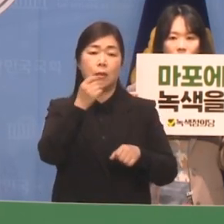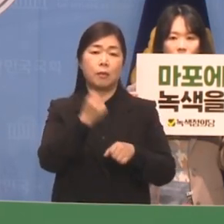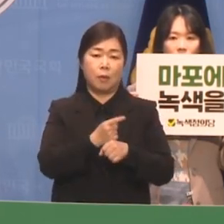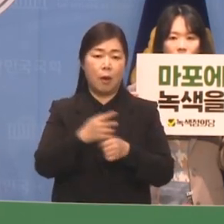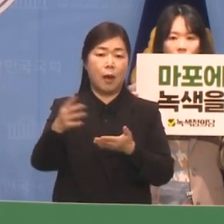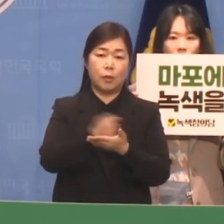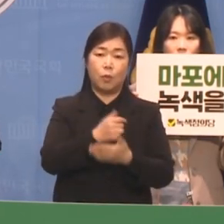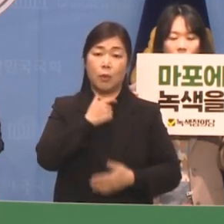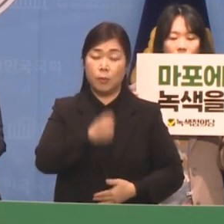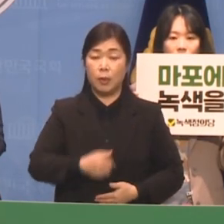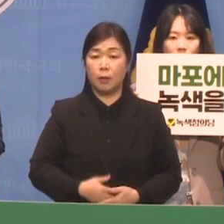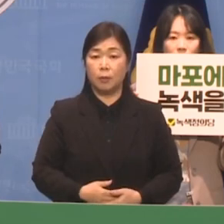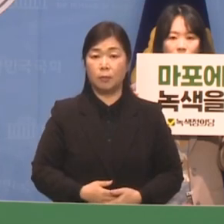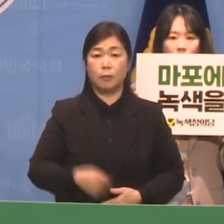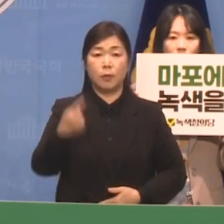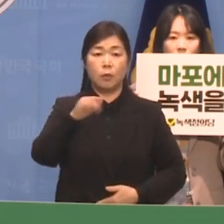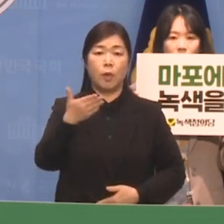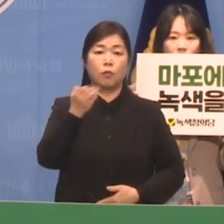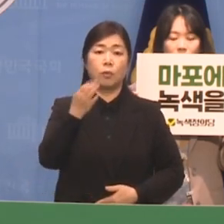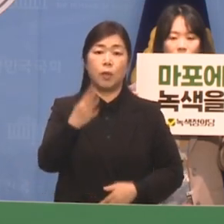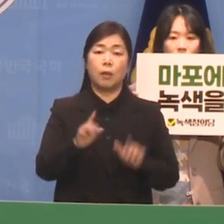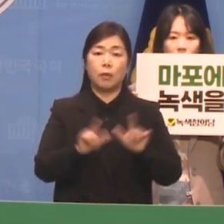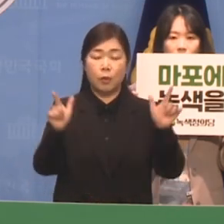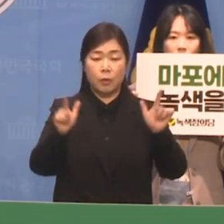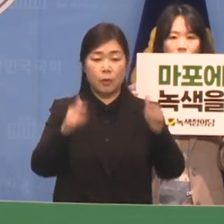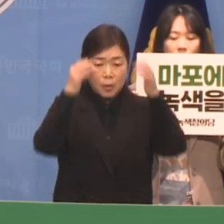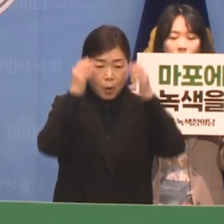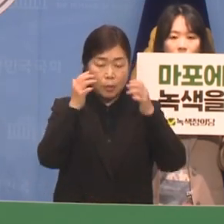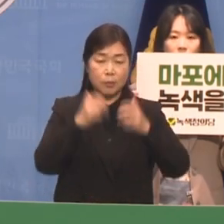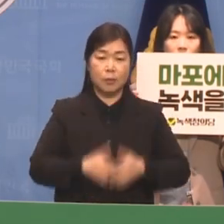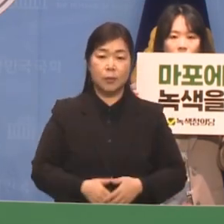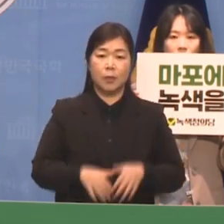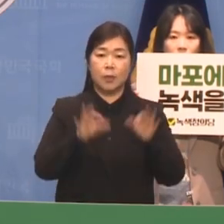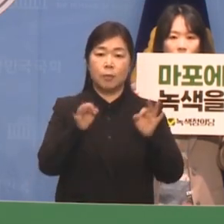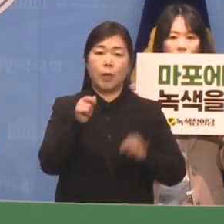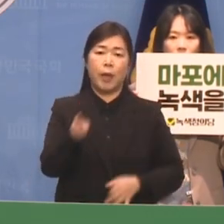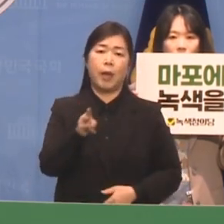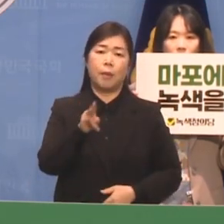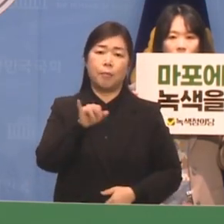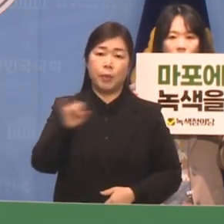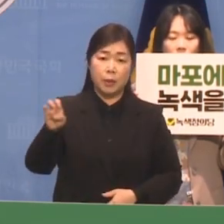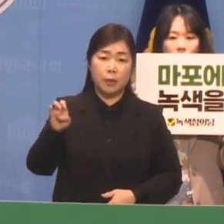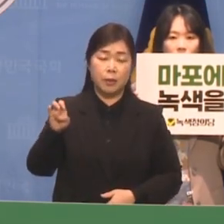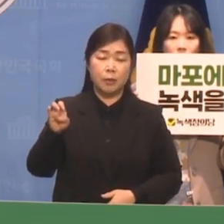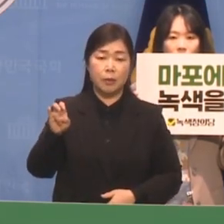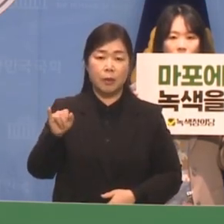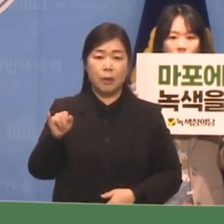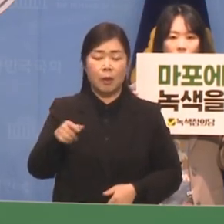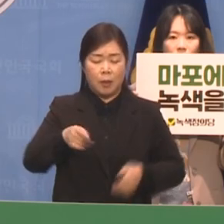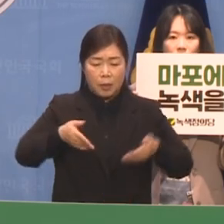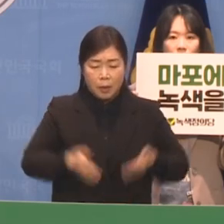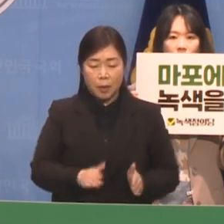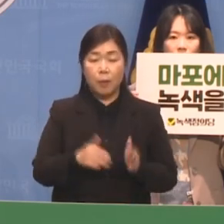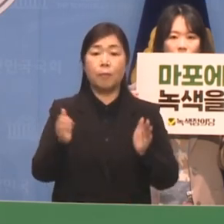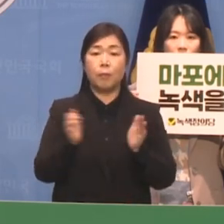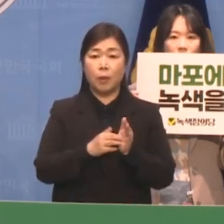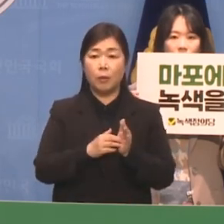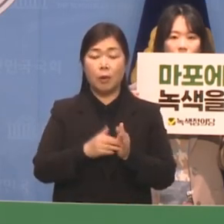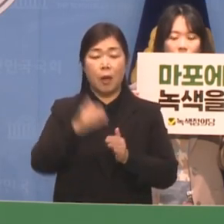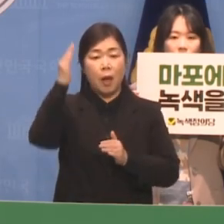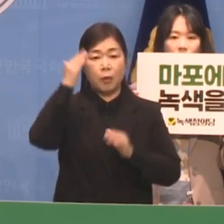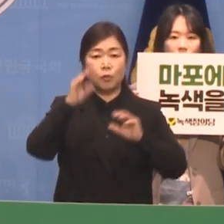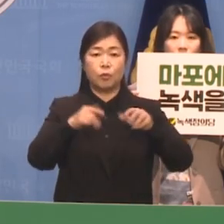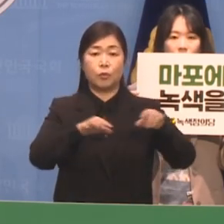되찾겠습니다. 1994년 여름 김혜미는 100년 만에 찾아온 폭염 사회와 함께 태어나면서